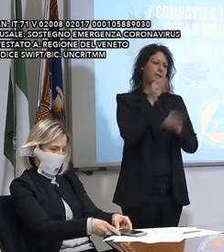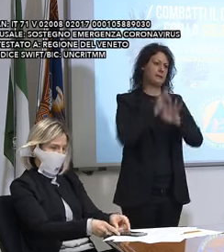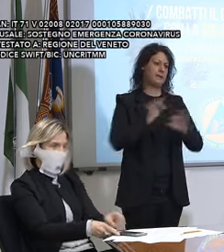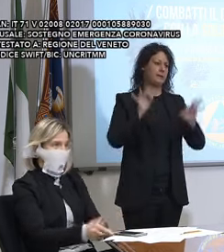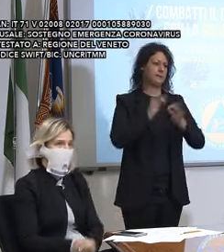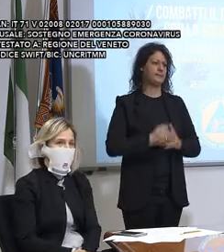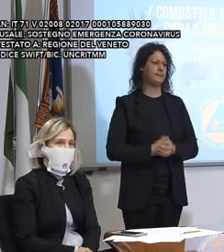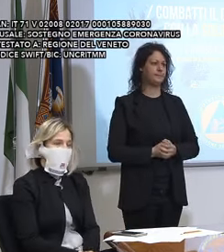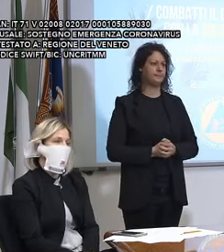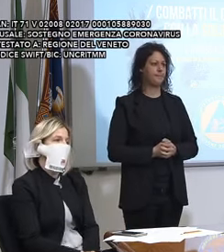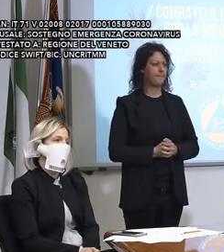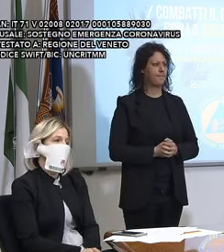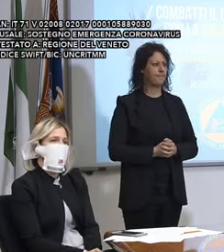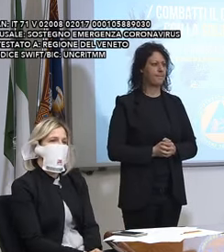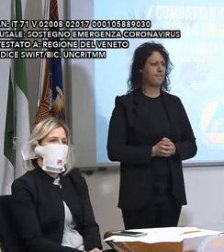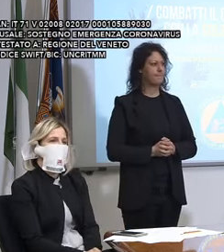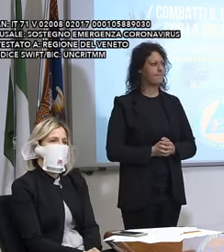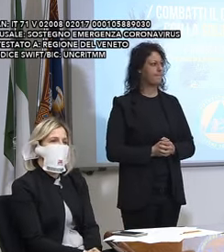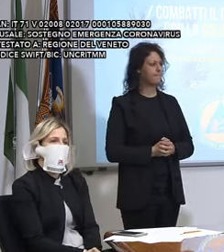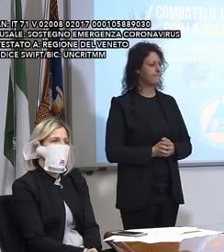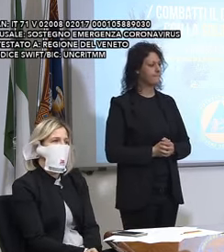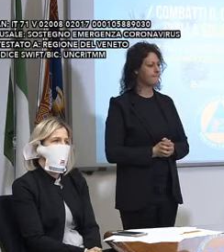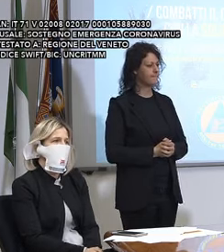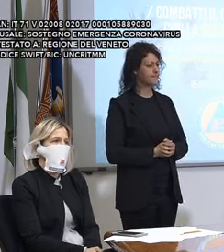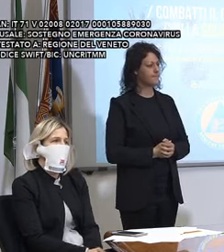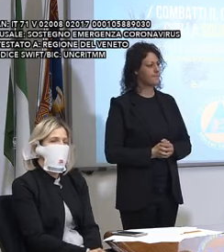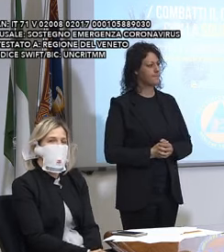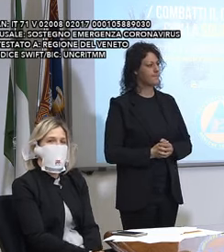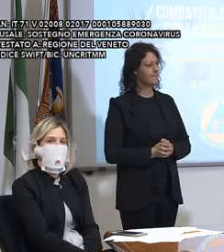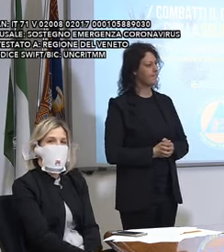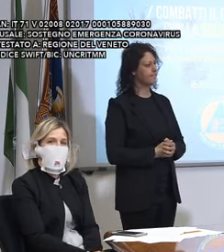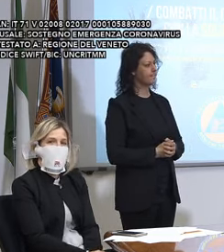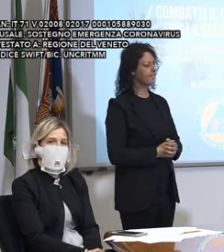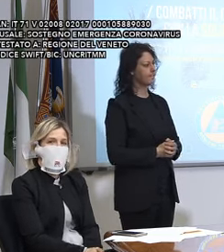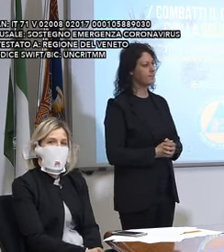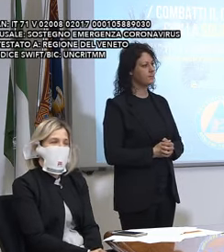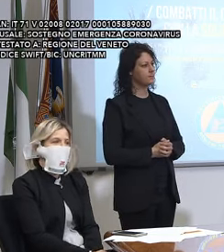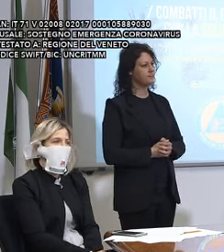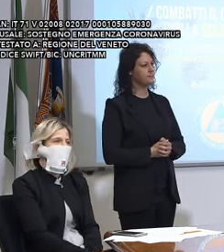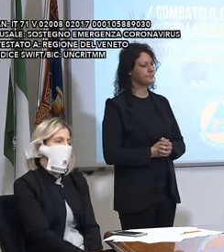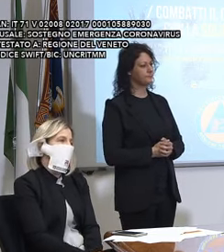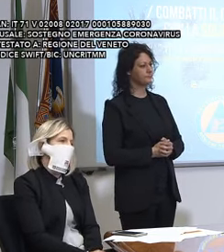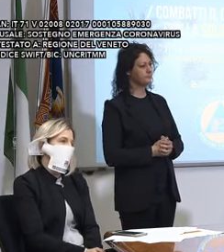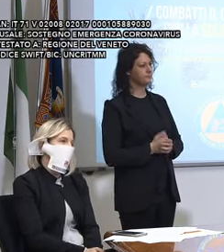Io avrei alcune domande. C'era Filippo che chiedeva. Ah, scusa. Ecco,